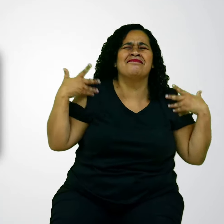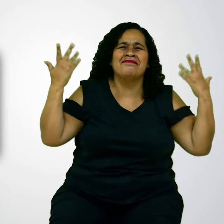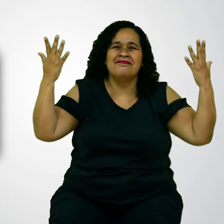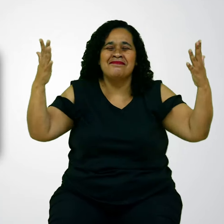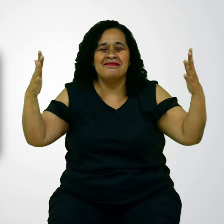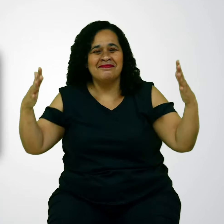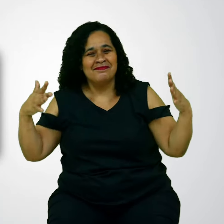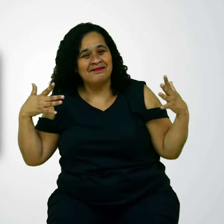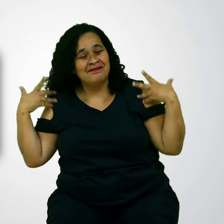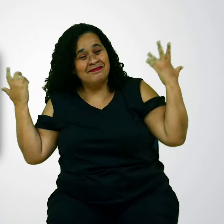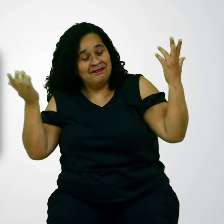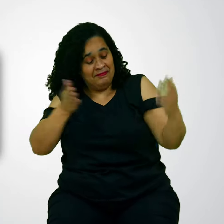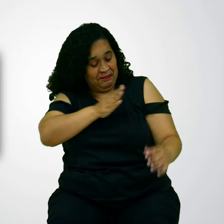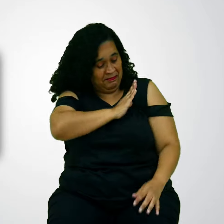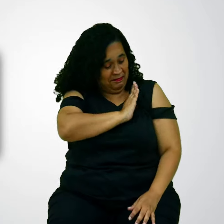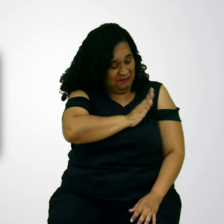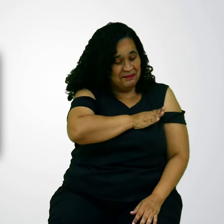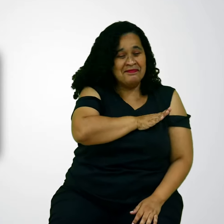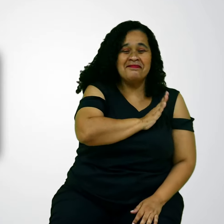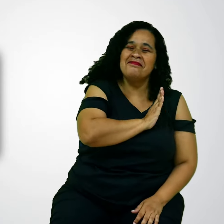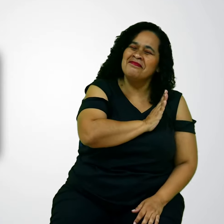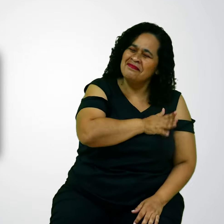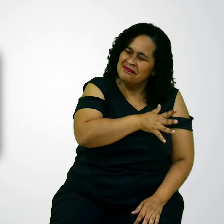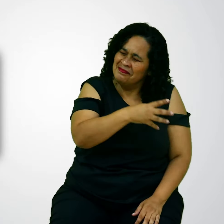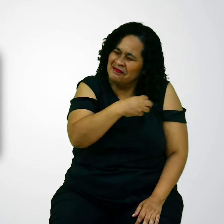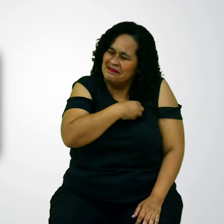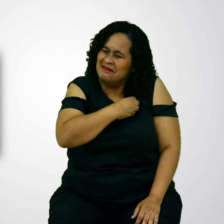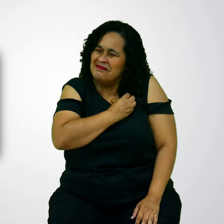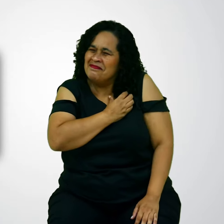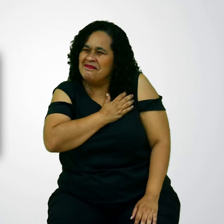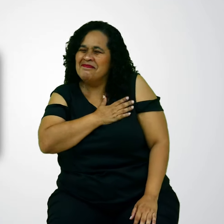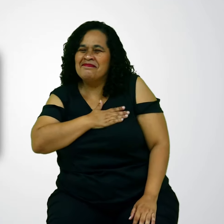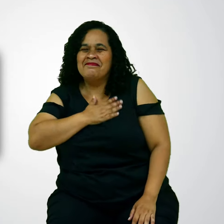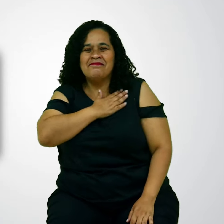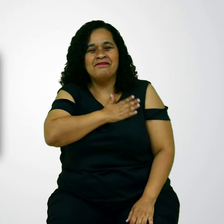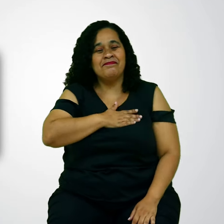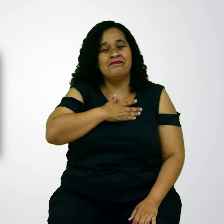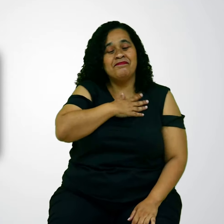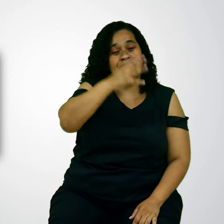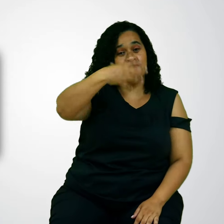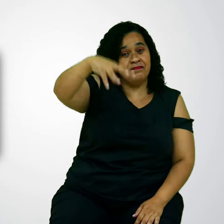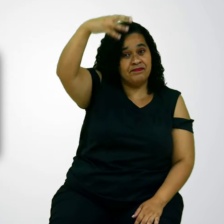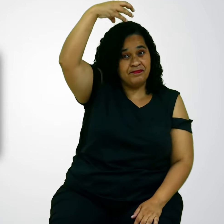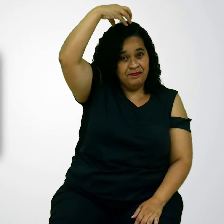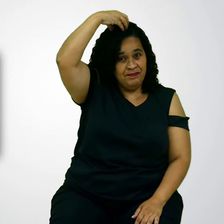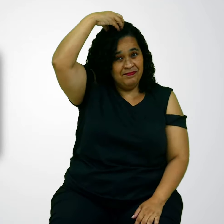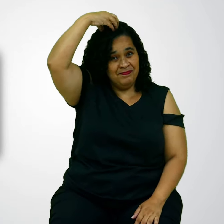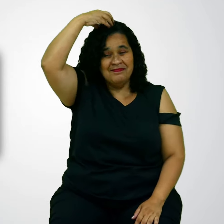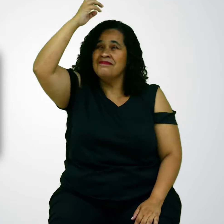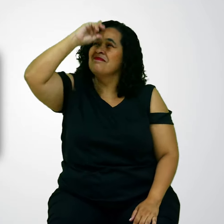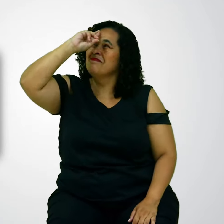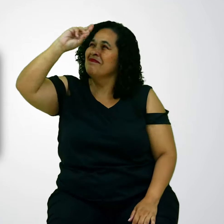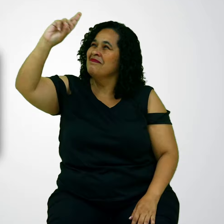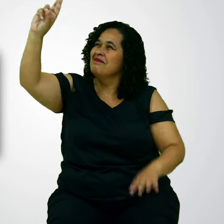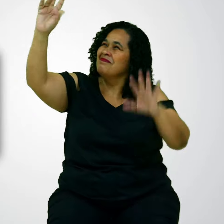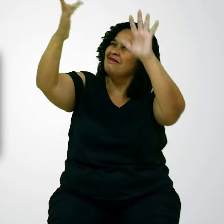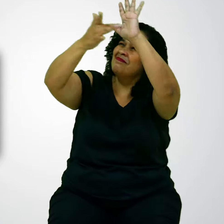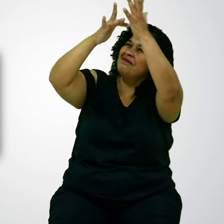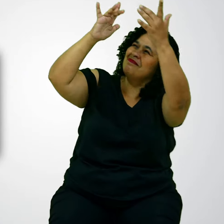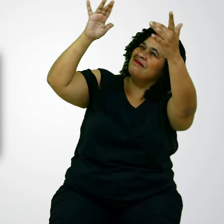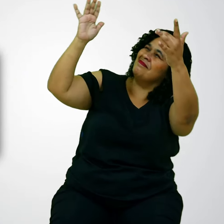meu coração, pois o Rei Senhor Jesus é